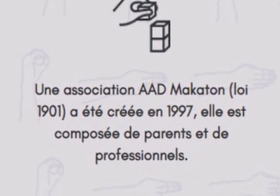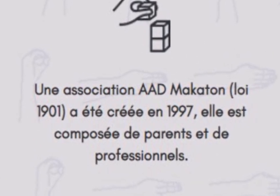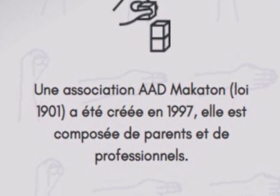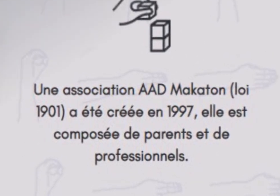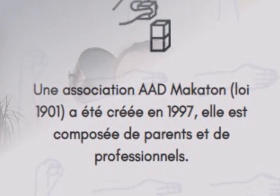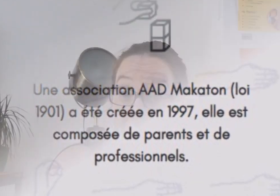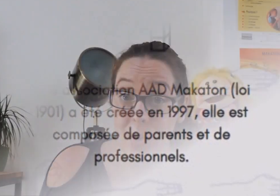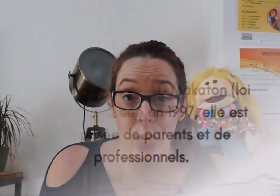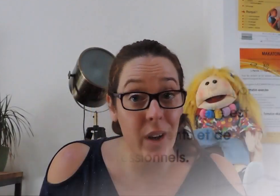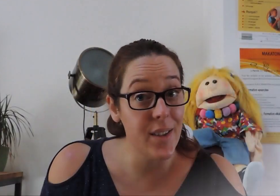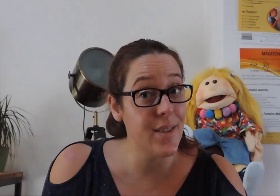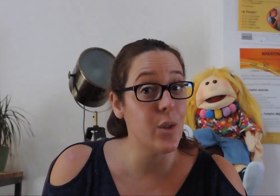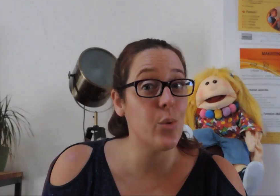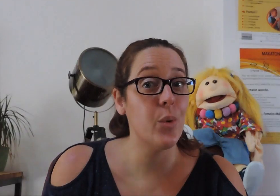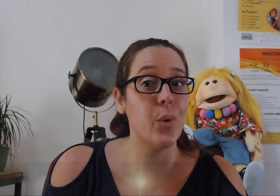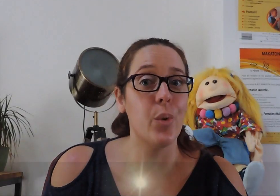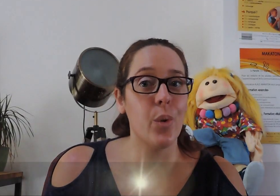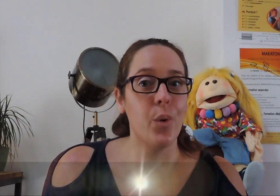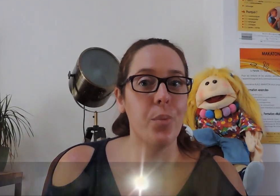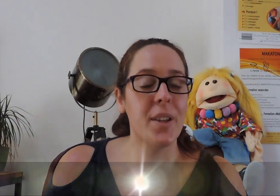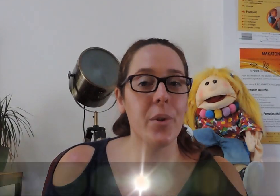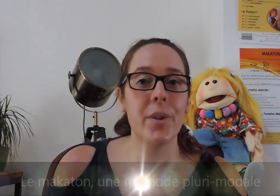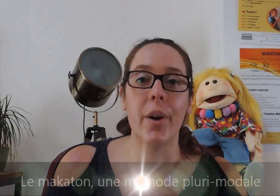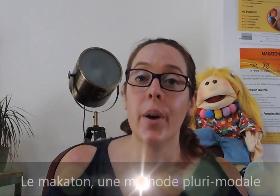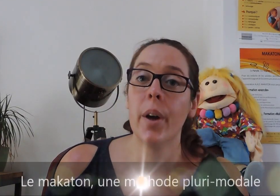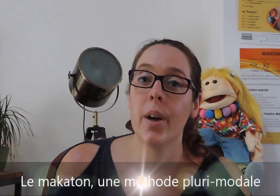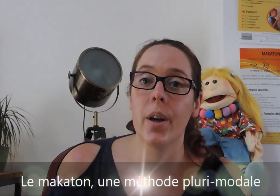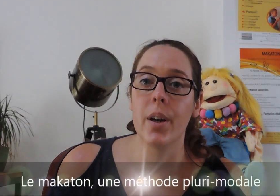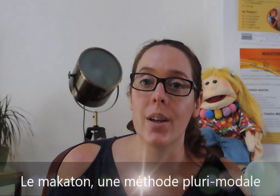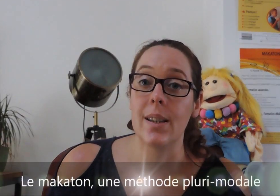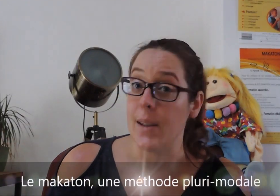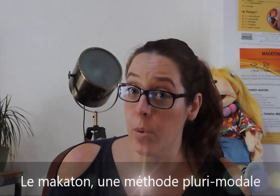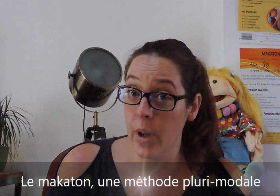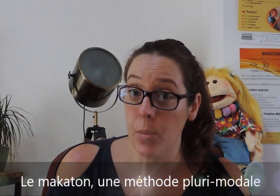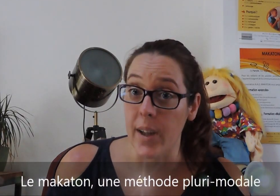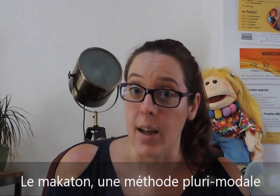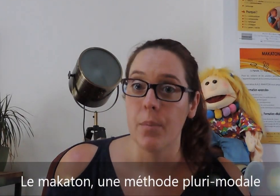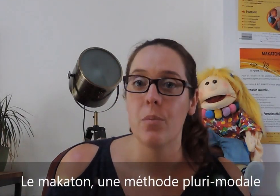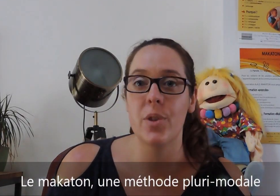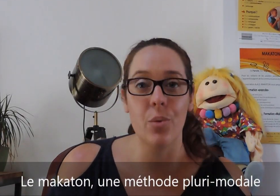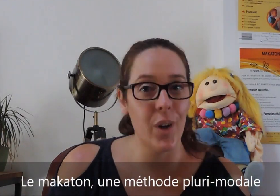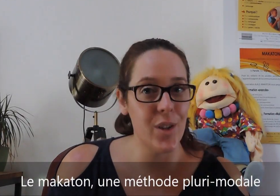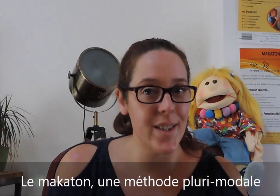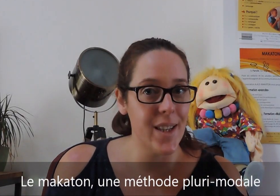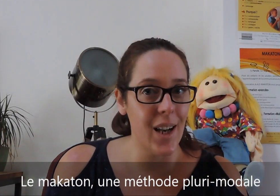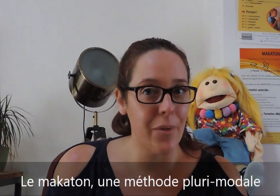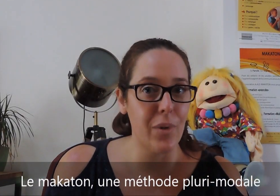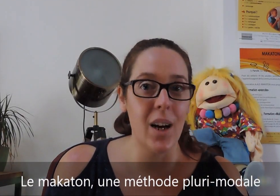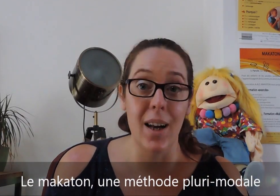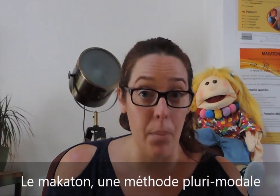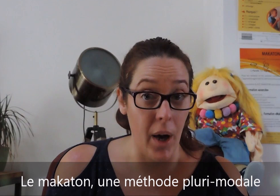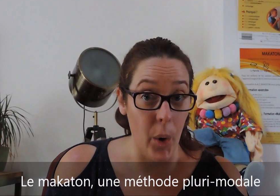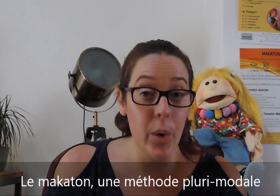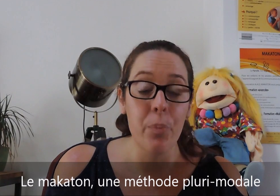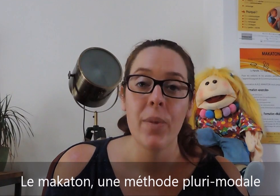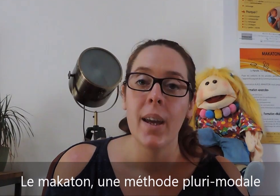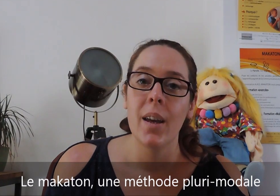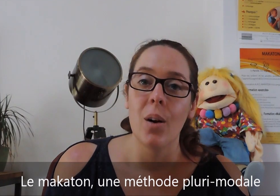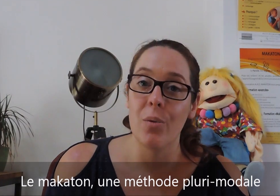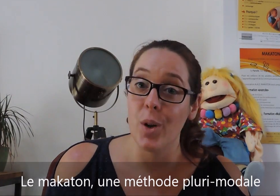donc le Makaton on l'a dit c'est une méthode qui est plurimodale puisqu'on va utiliser à la fois la parole on